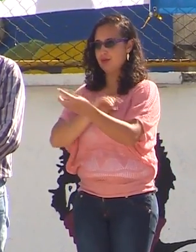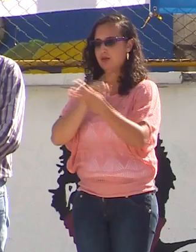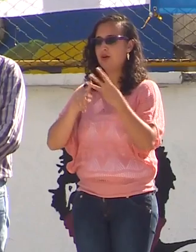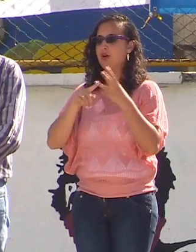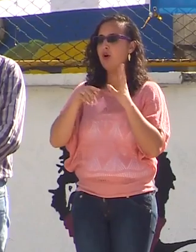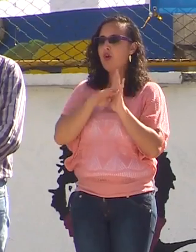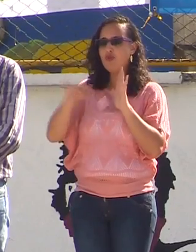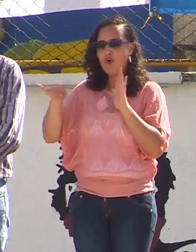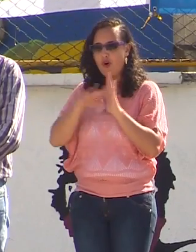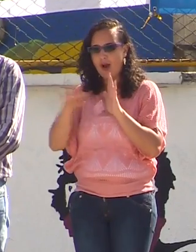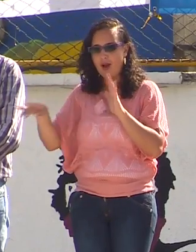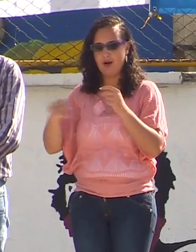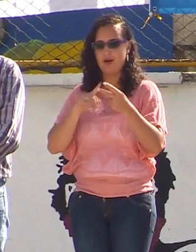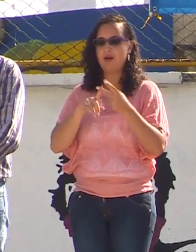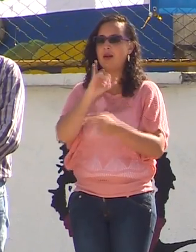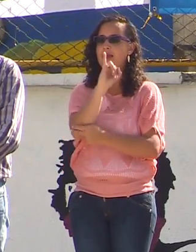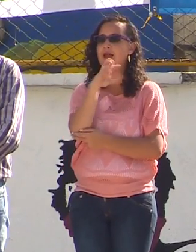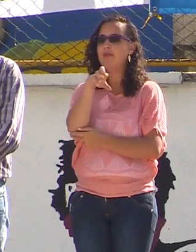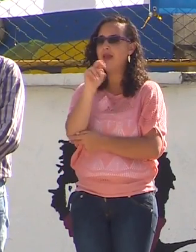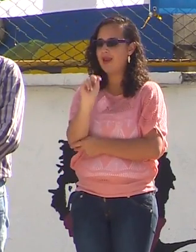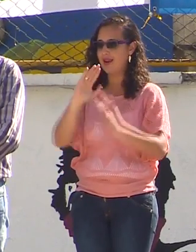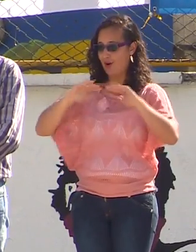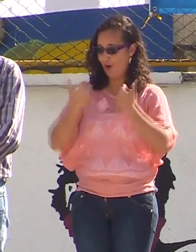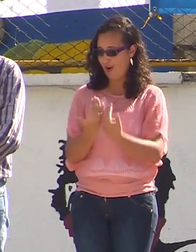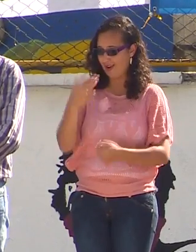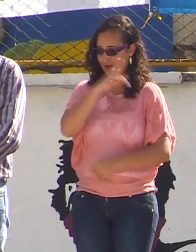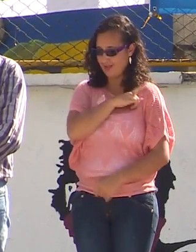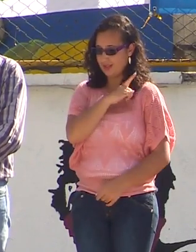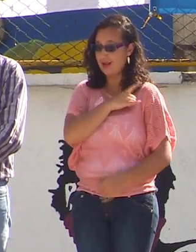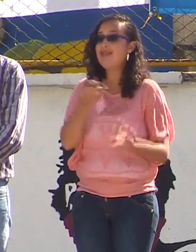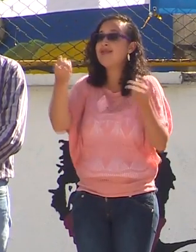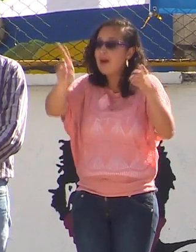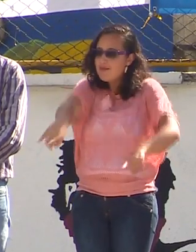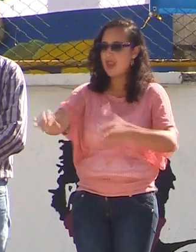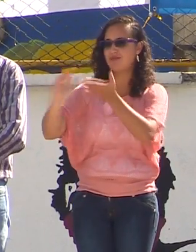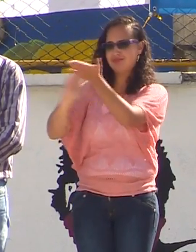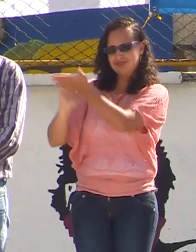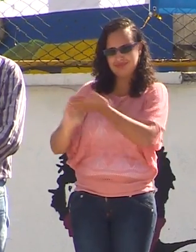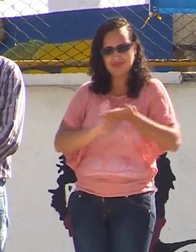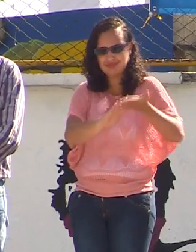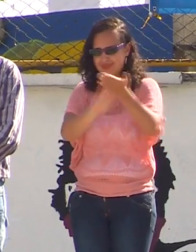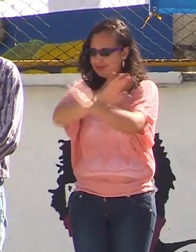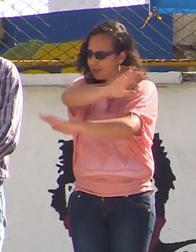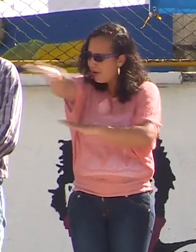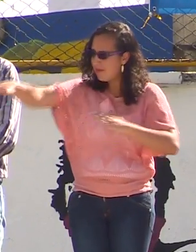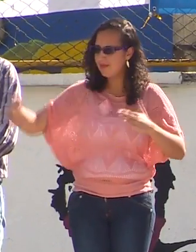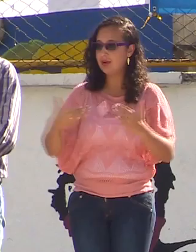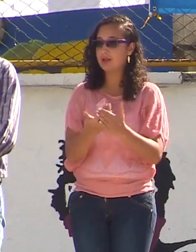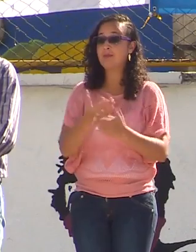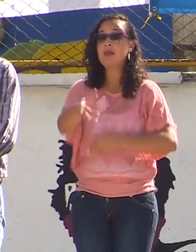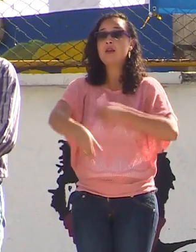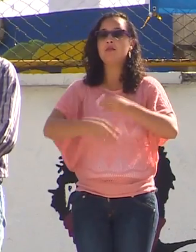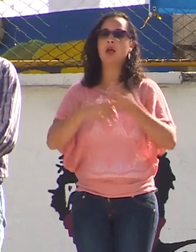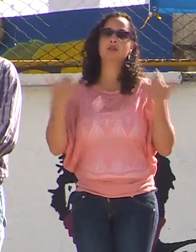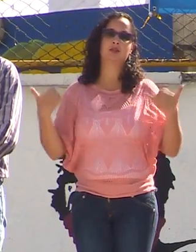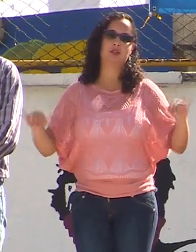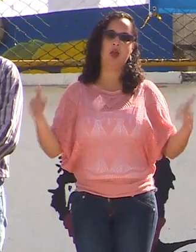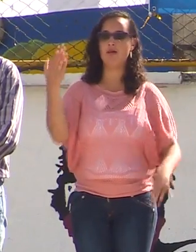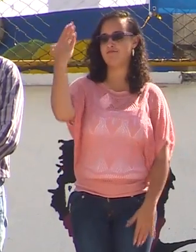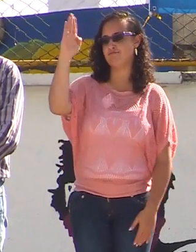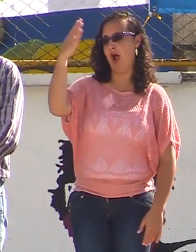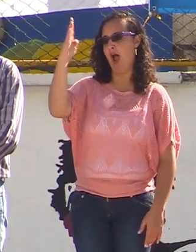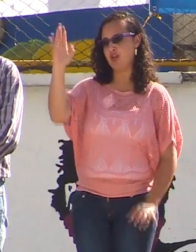y el IPN, los muros y, sobre todo, unos baños dignos para